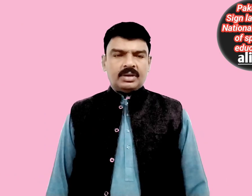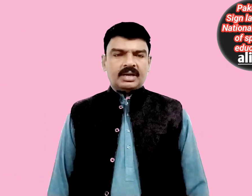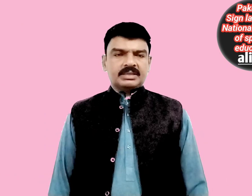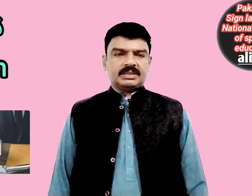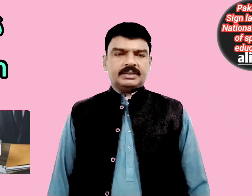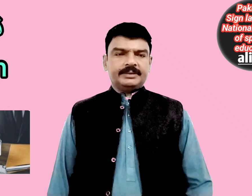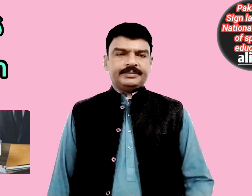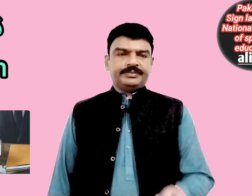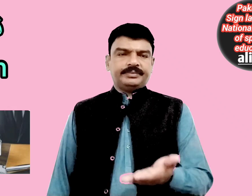قرض